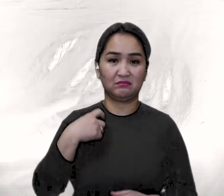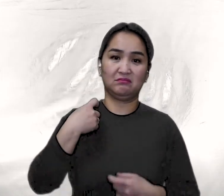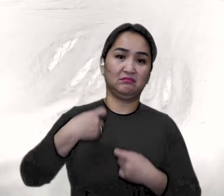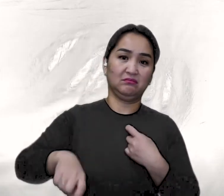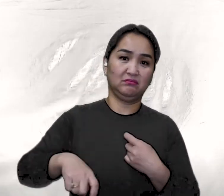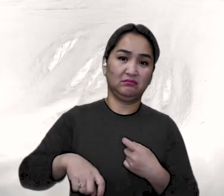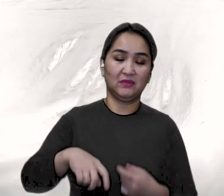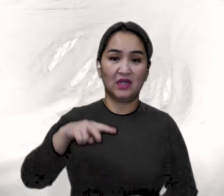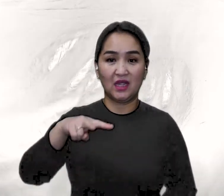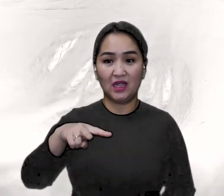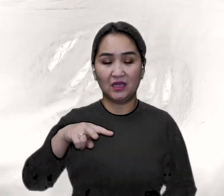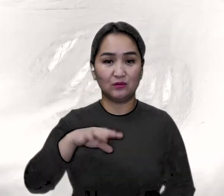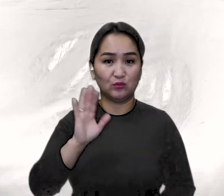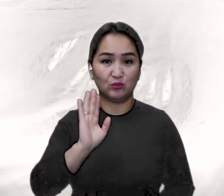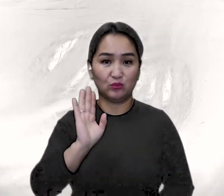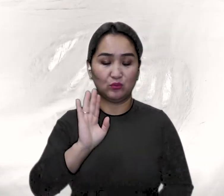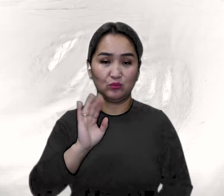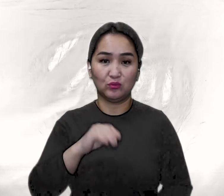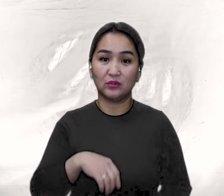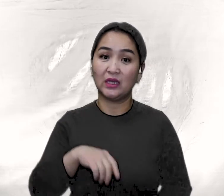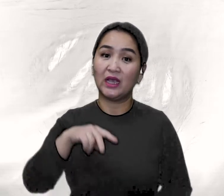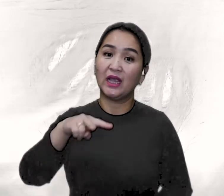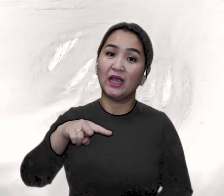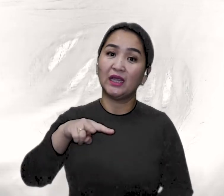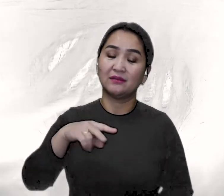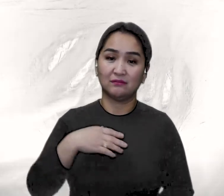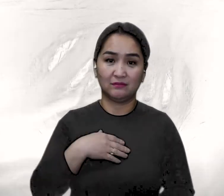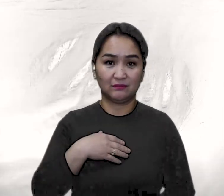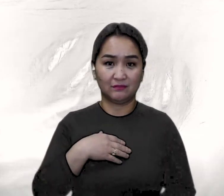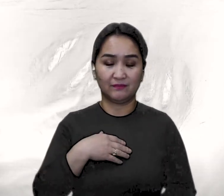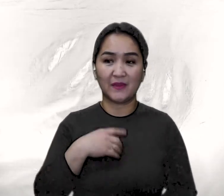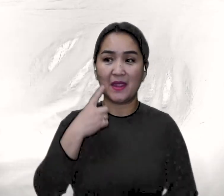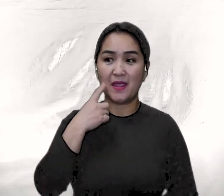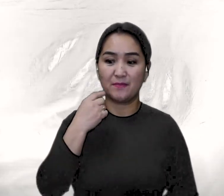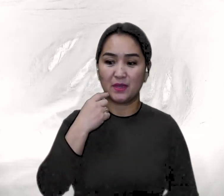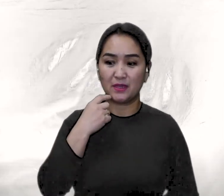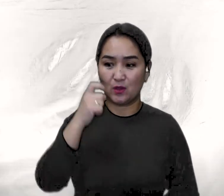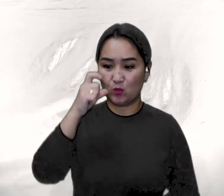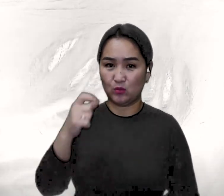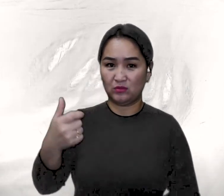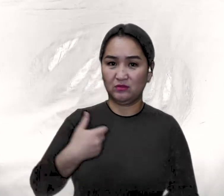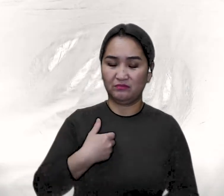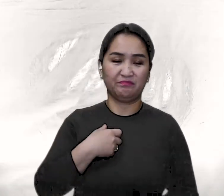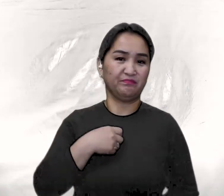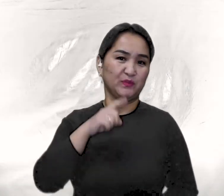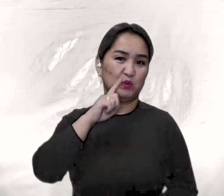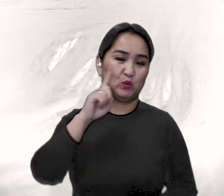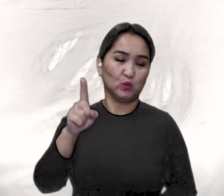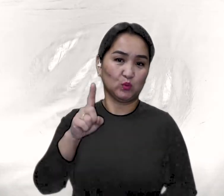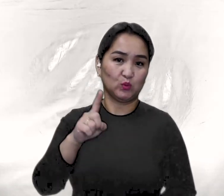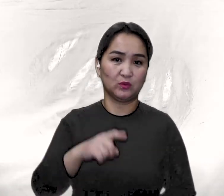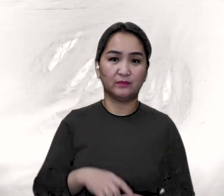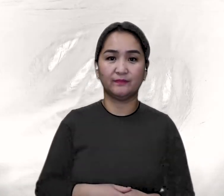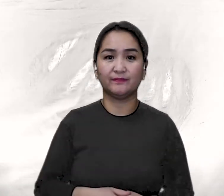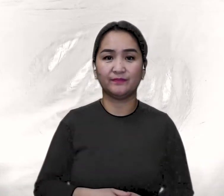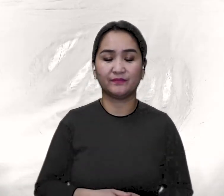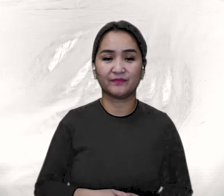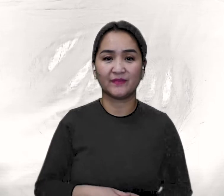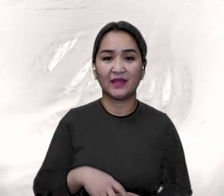тагуутсан. Би ээл гэдэг. Би өөрөө ингээд эмгтэй гэж дуудлахаар амар тагуутсан. Тэгээл намайг ээл гингүүд тэгээ лесбиан гингүүд